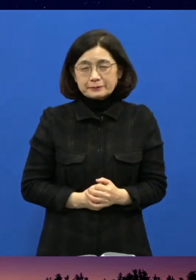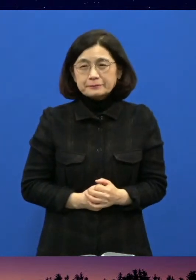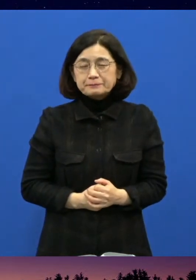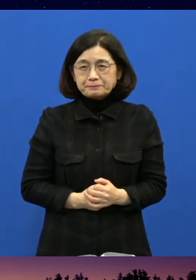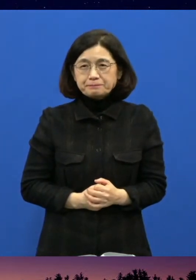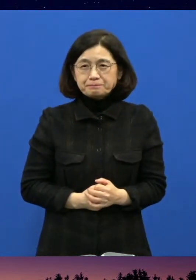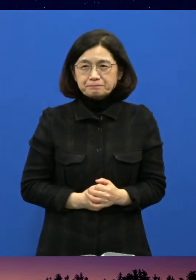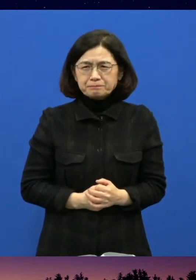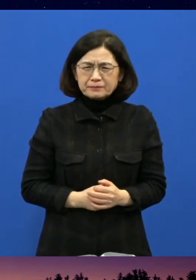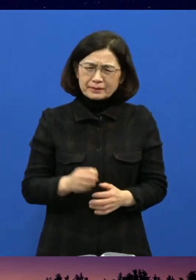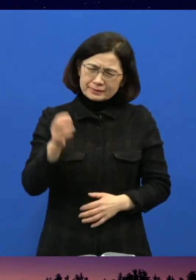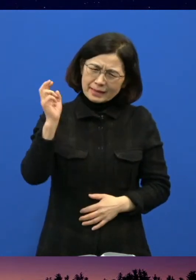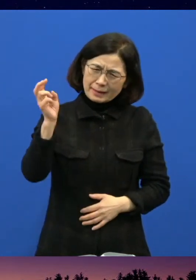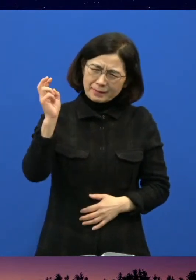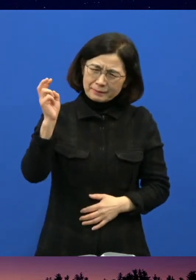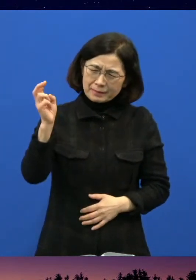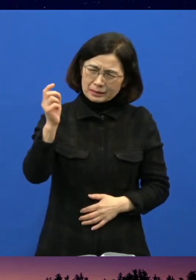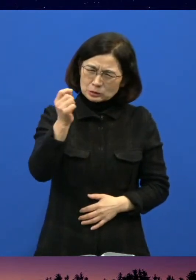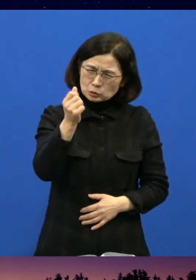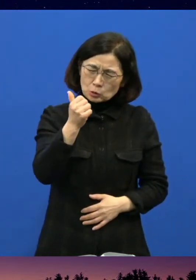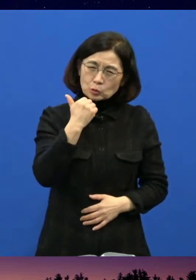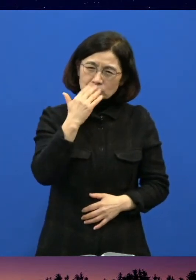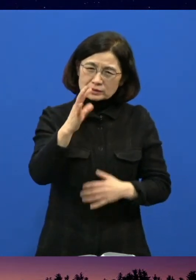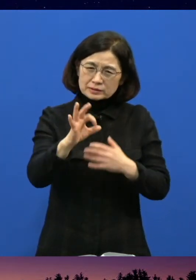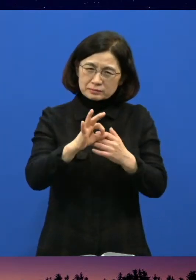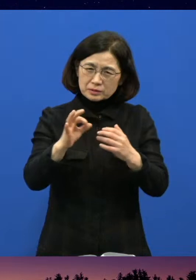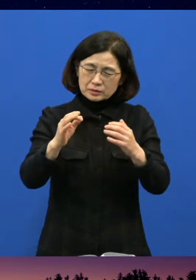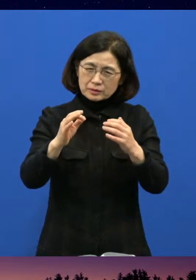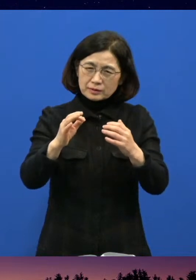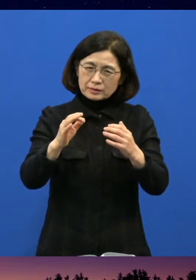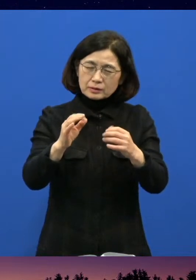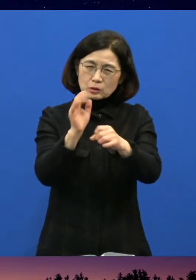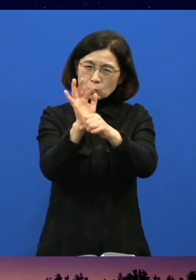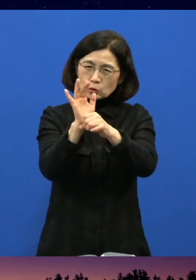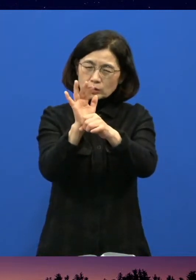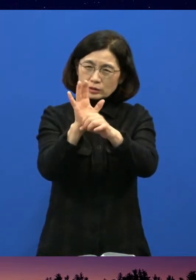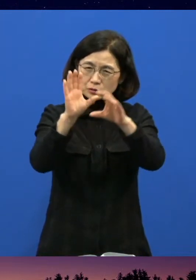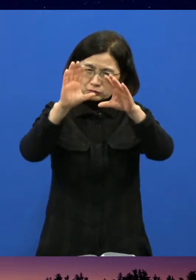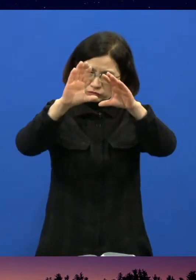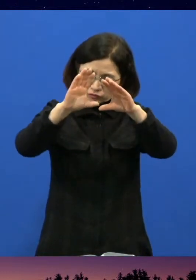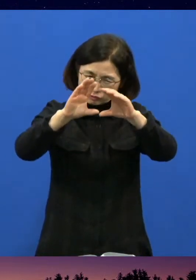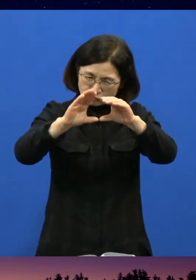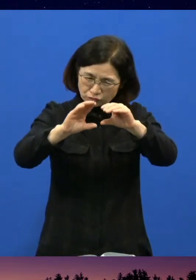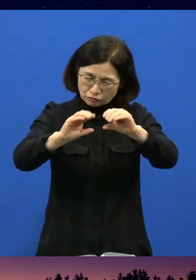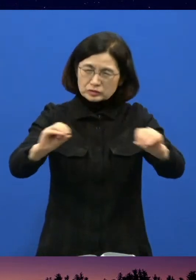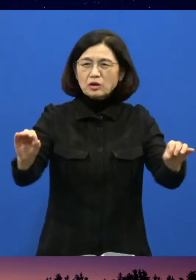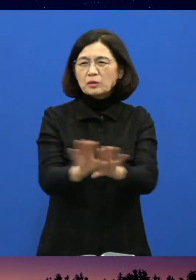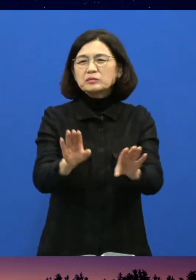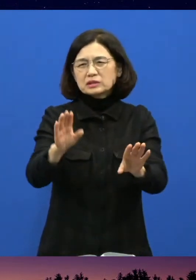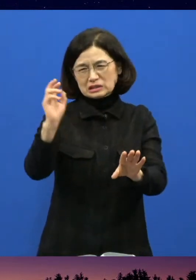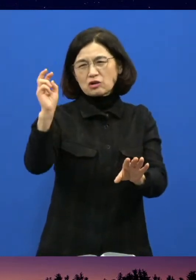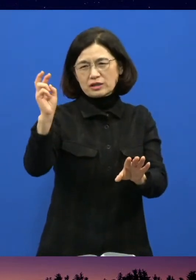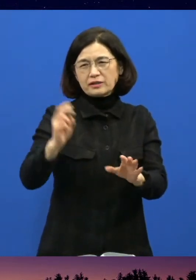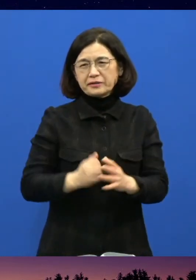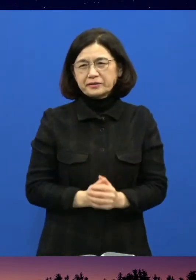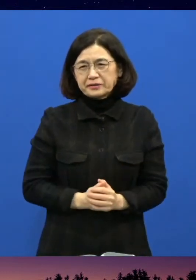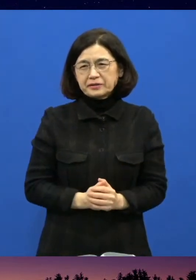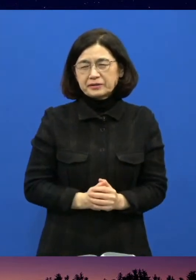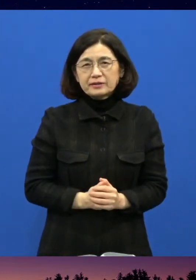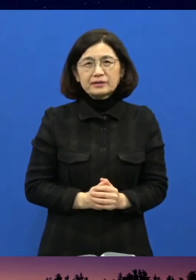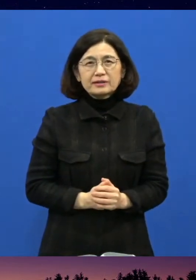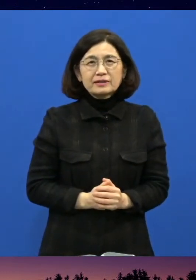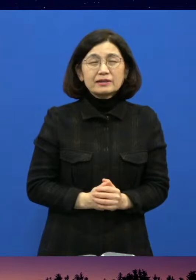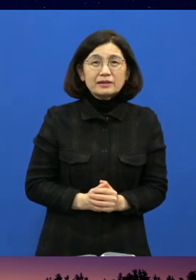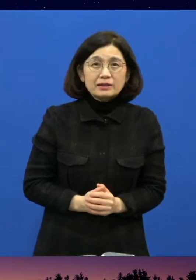않을까, 이 그런 생각을 하게 됩니다. 아멘을 아무도 안 하는데 5월